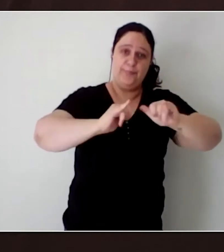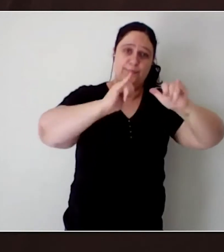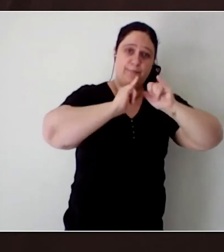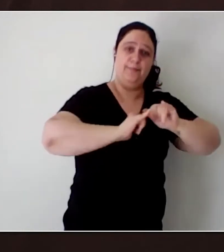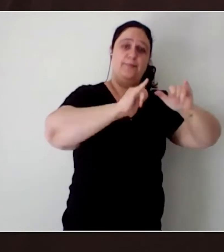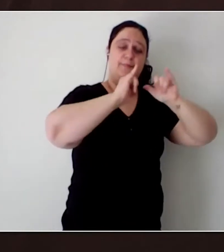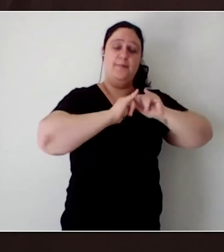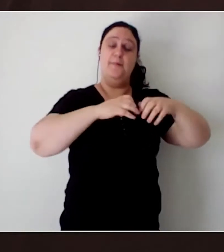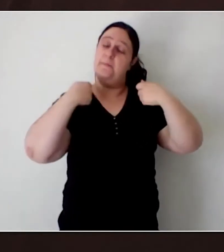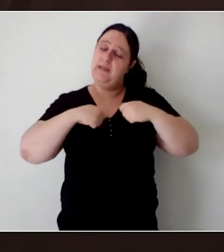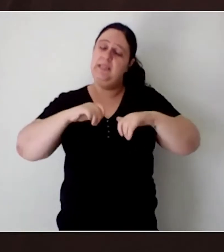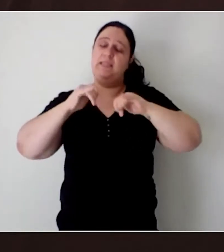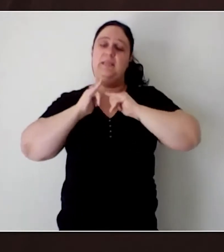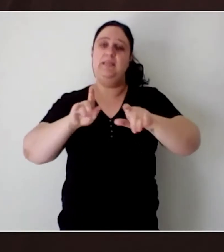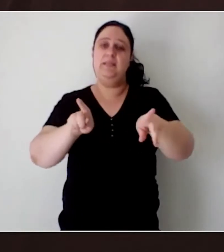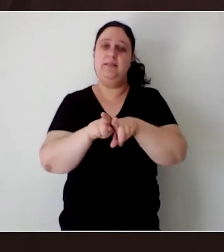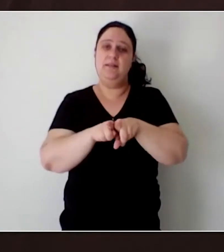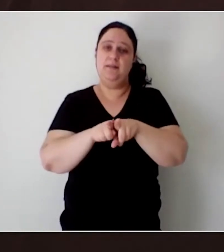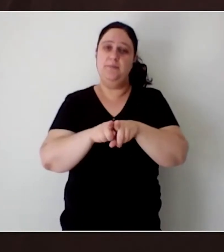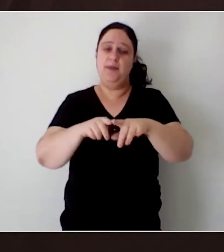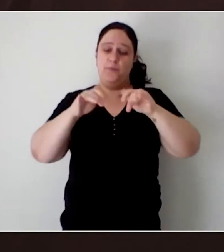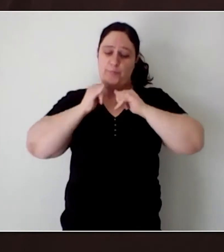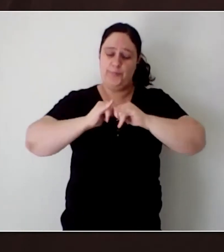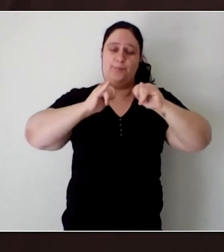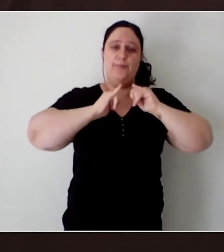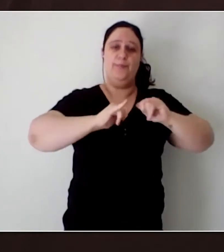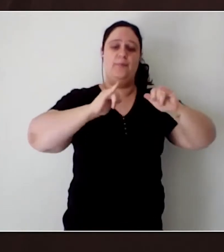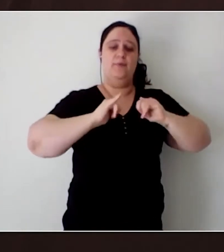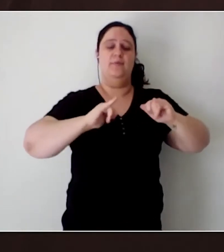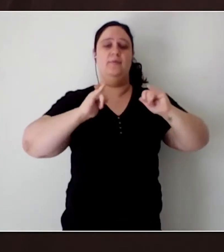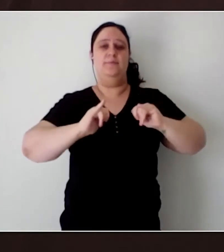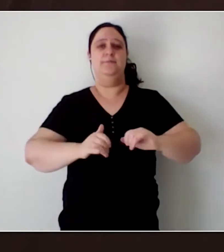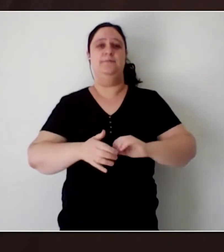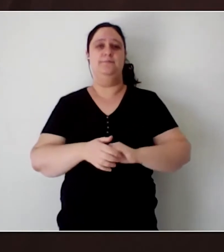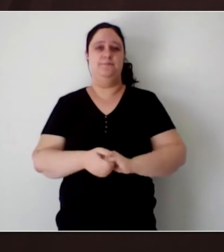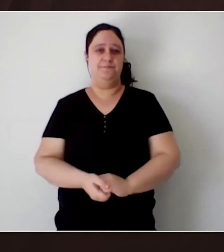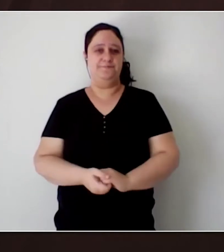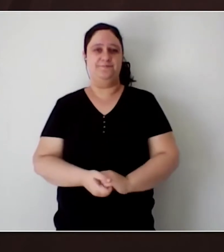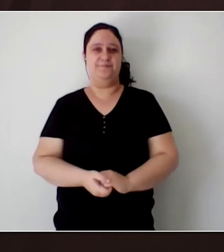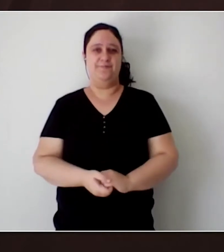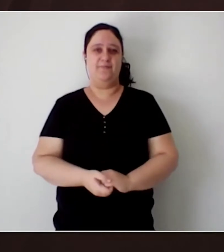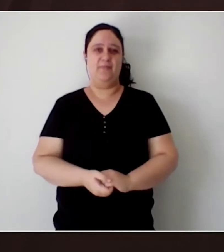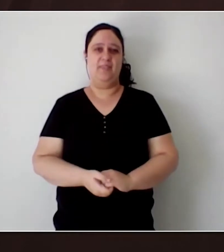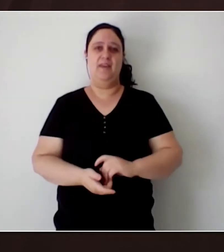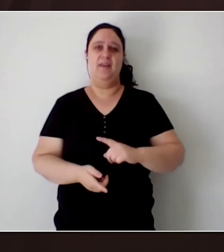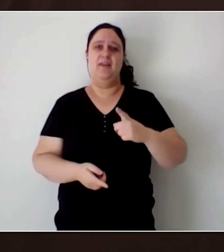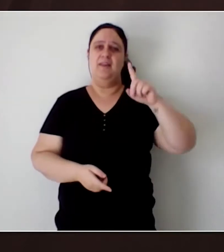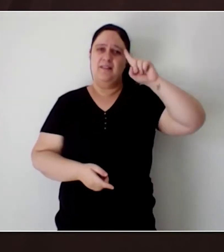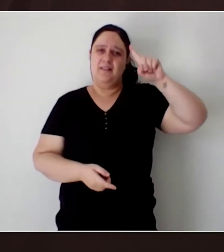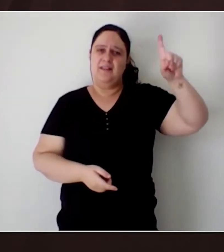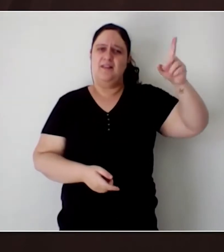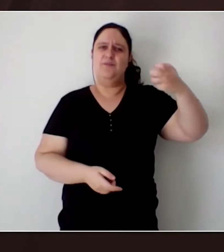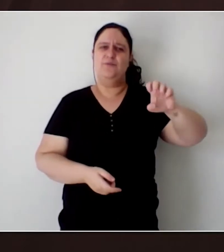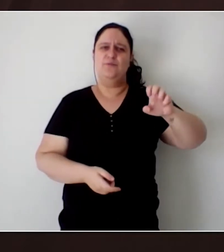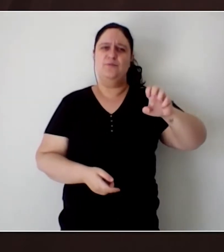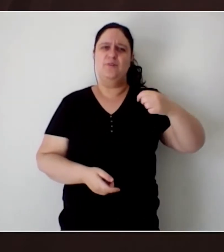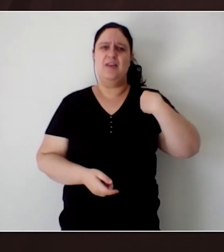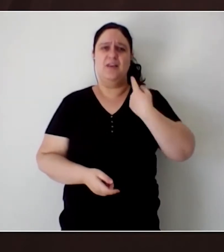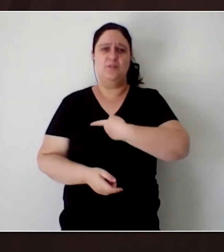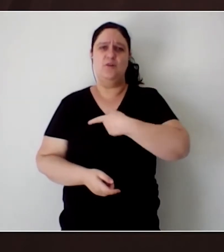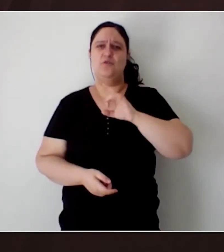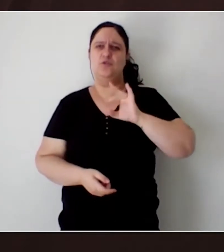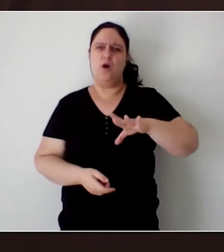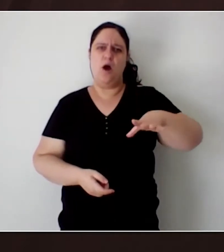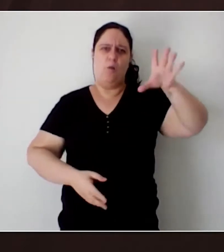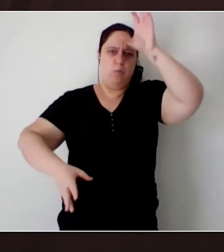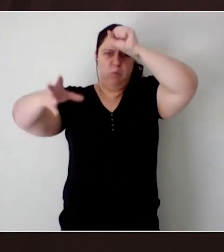Deus espera ação prática. Deus não quer fazer de todos nós um monte de teólogos, um